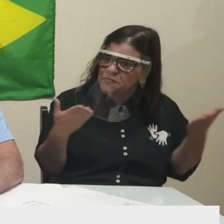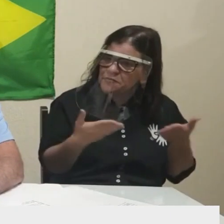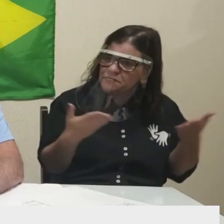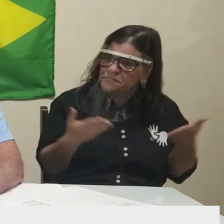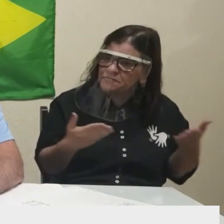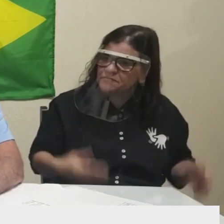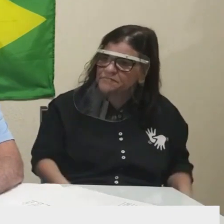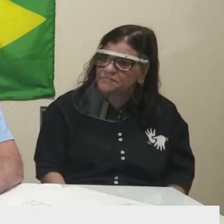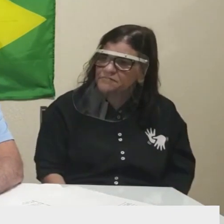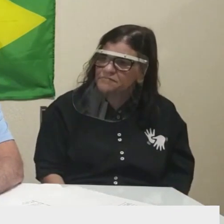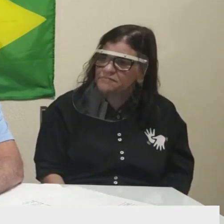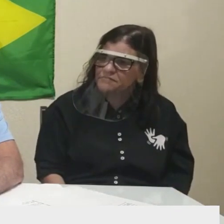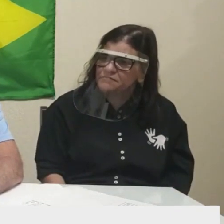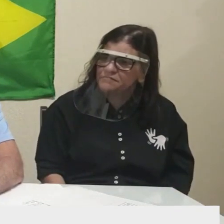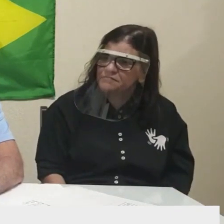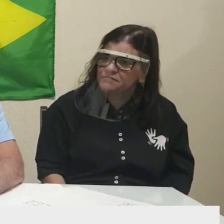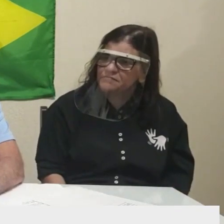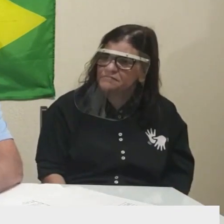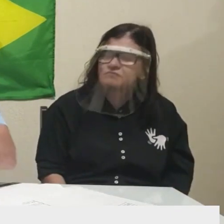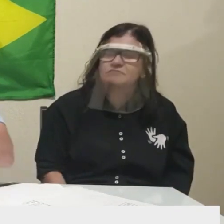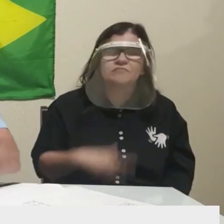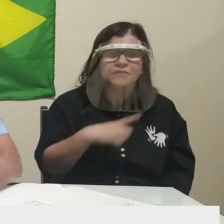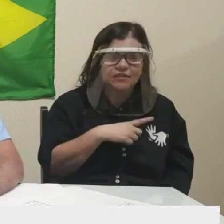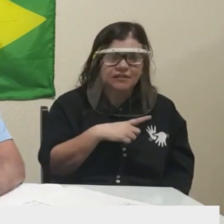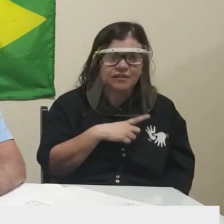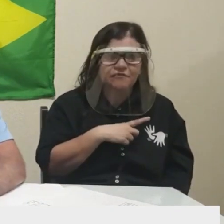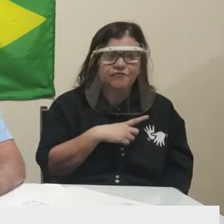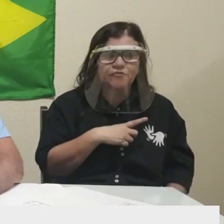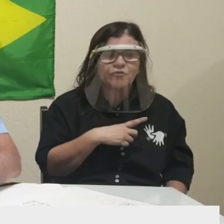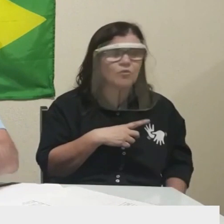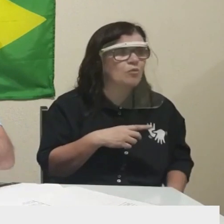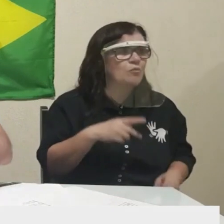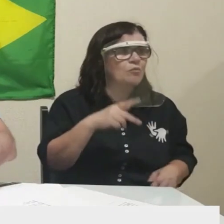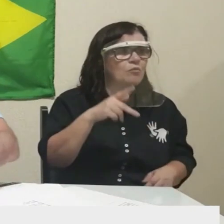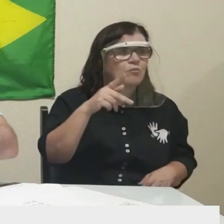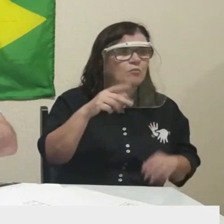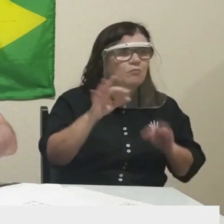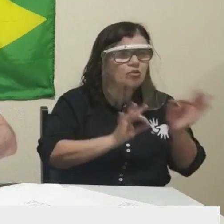só, teve um projeto, veio da Câmara, eu vetei uma parte desse projeto aí.